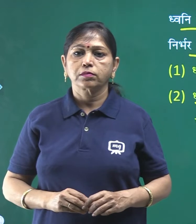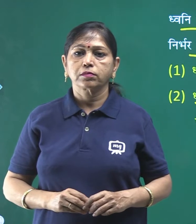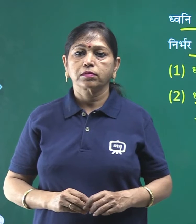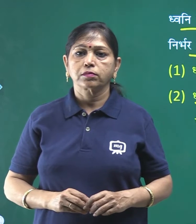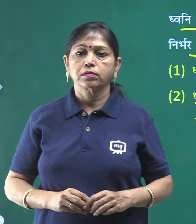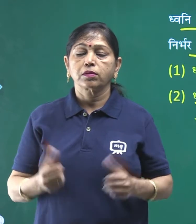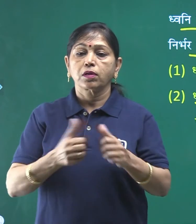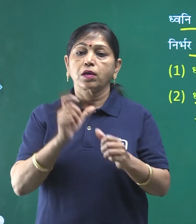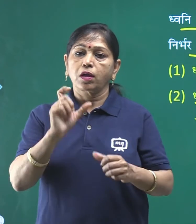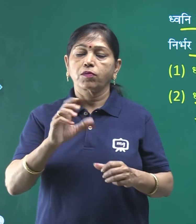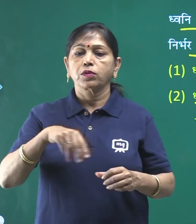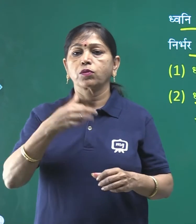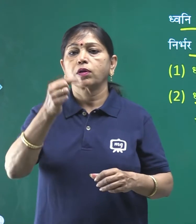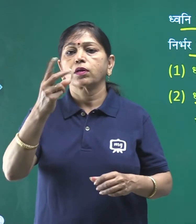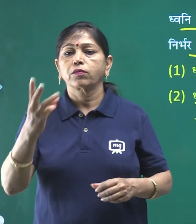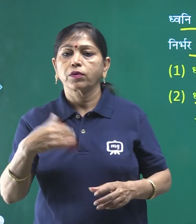आवृत्तियों के प्रकार पर।